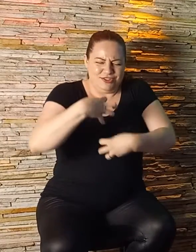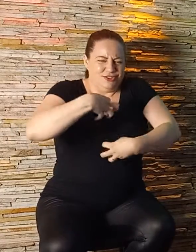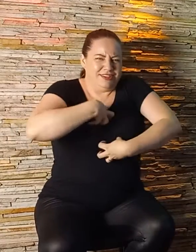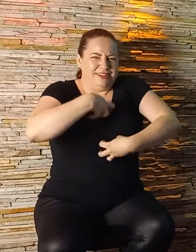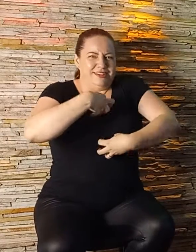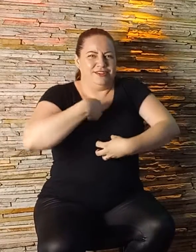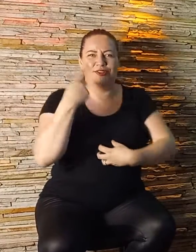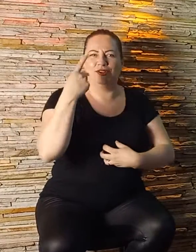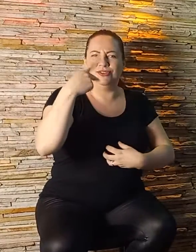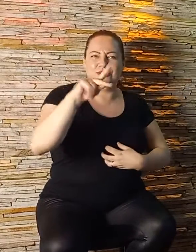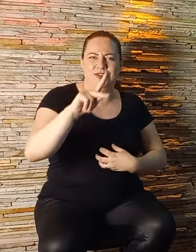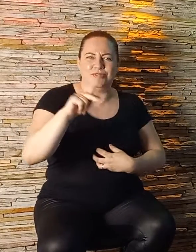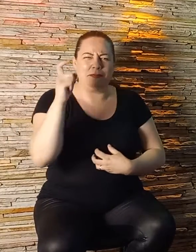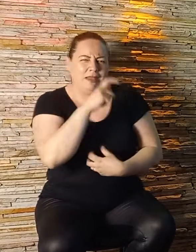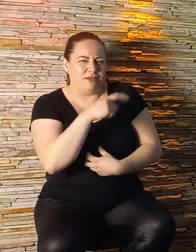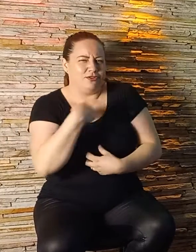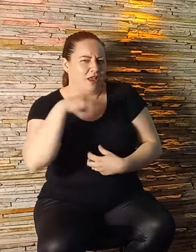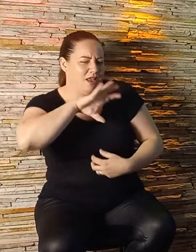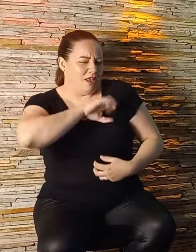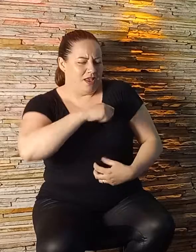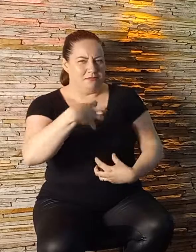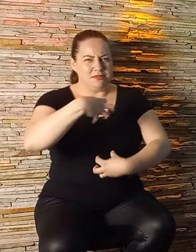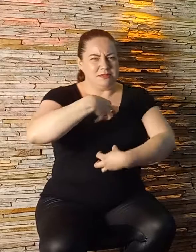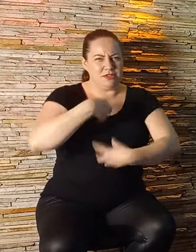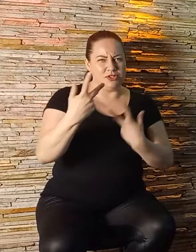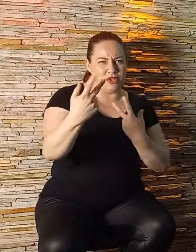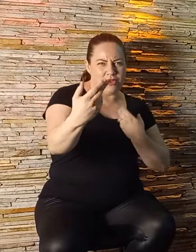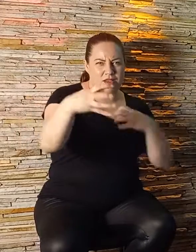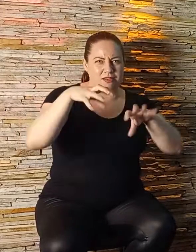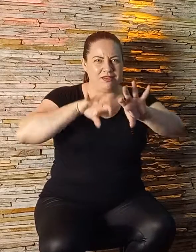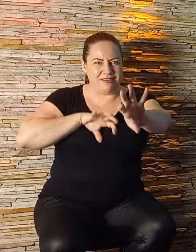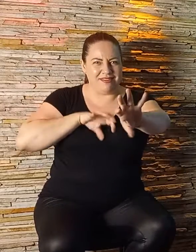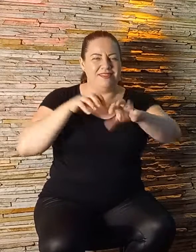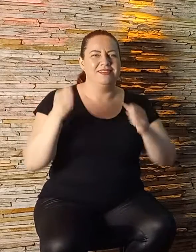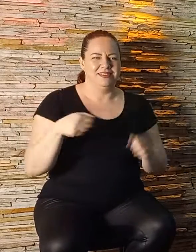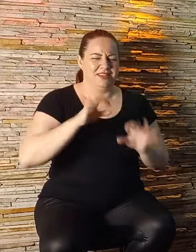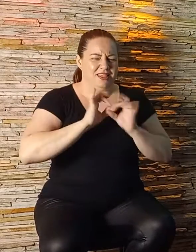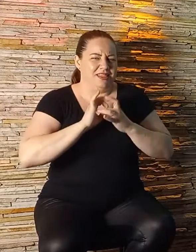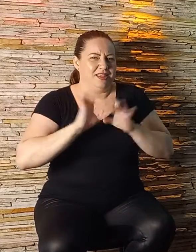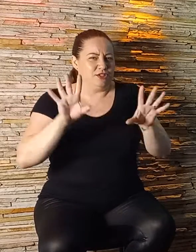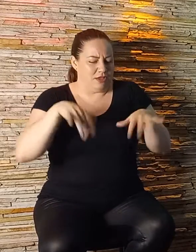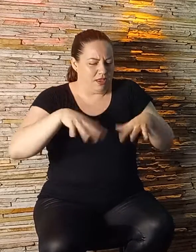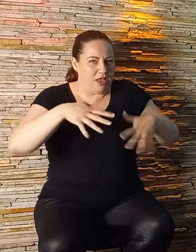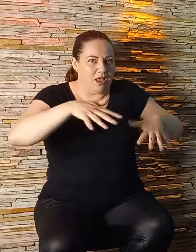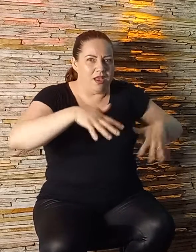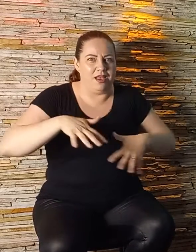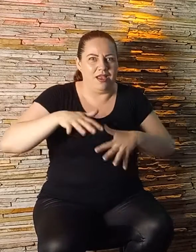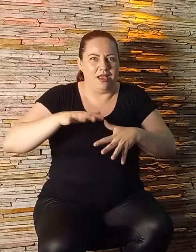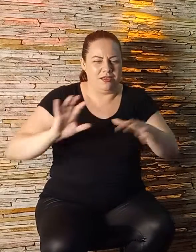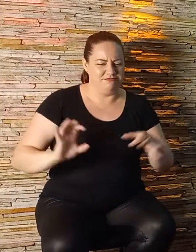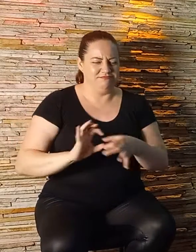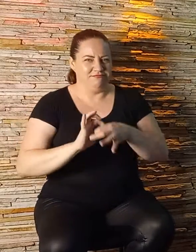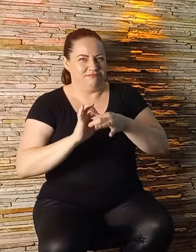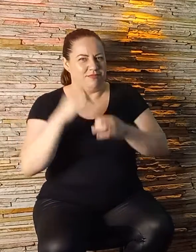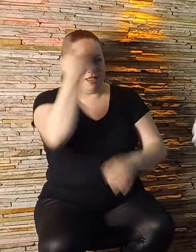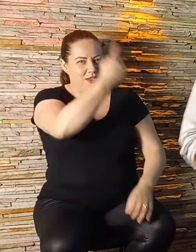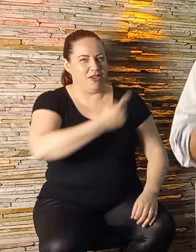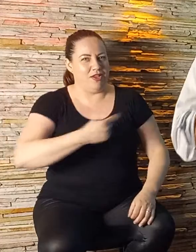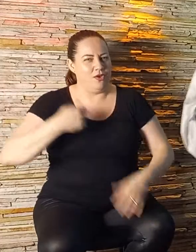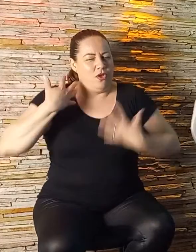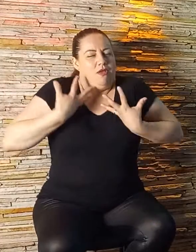jeito bem comida Mas tente quando eu gamei deixa a perna bamba tá tá narrada dentro de